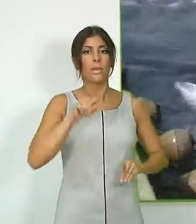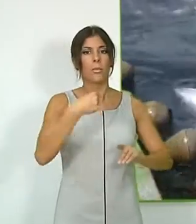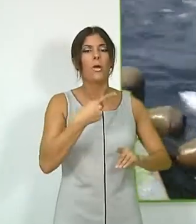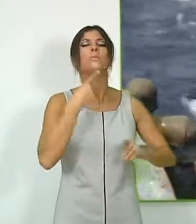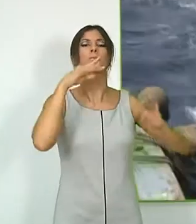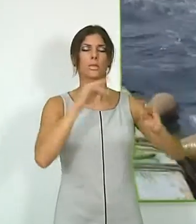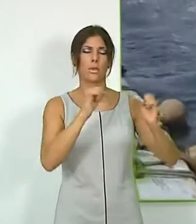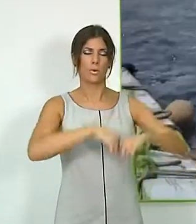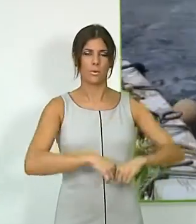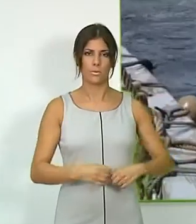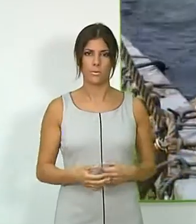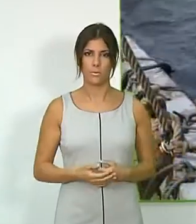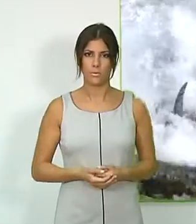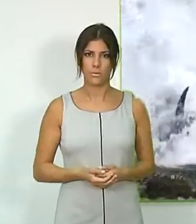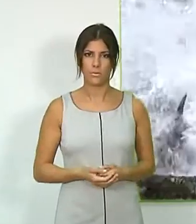pesquero.